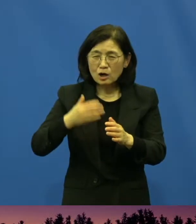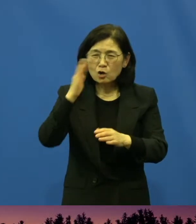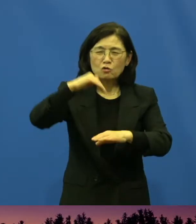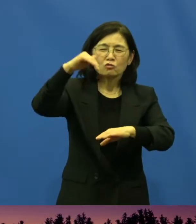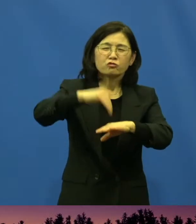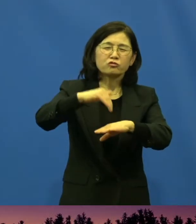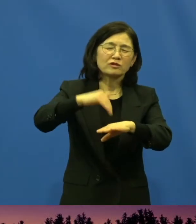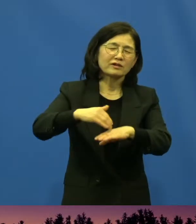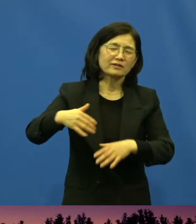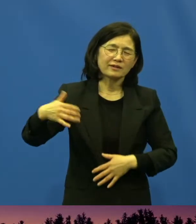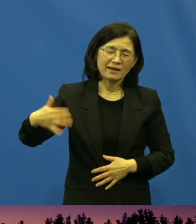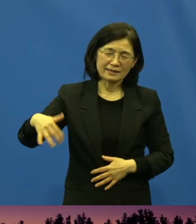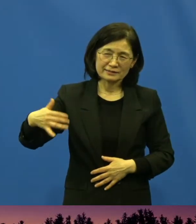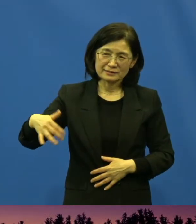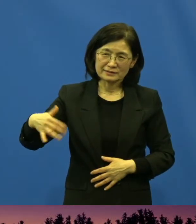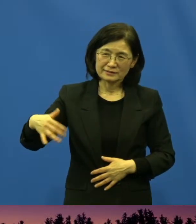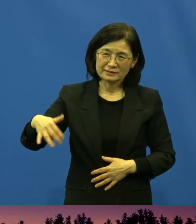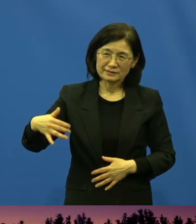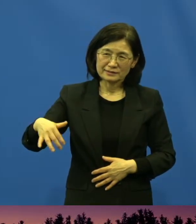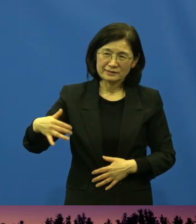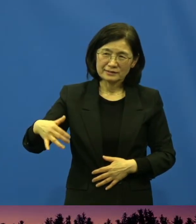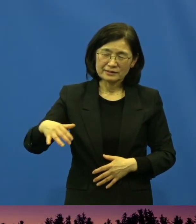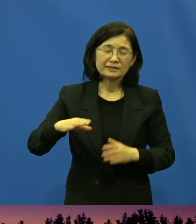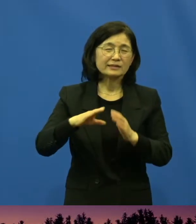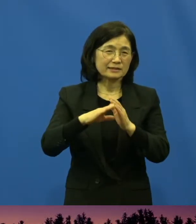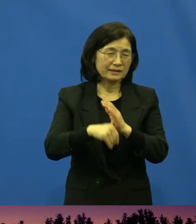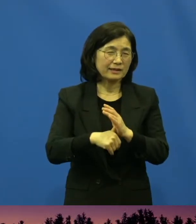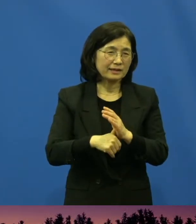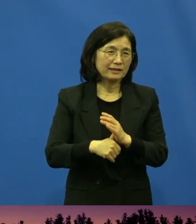죄를 짓기에 적합한, 최적화되어 있는 몸이야.